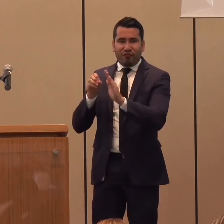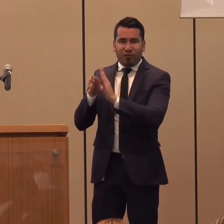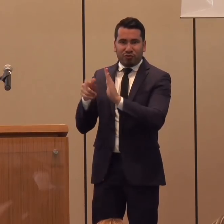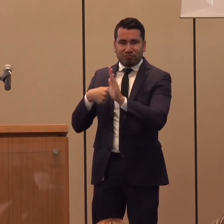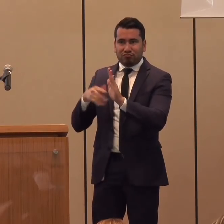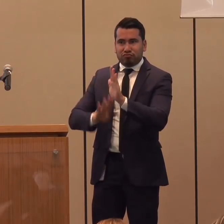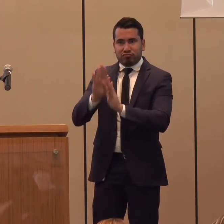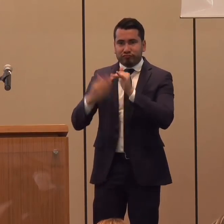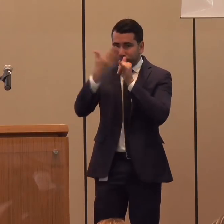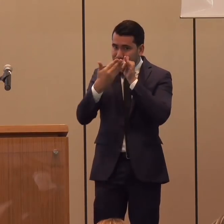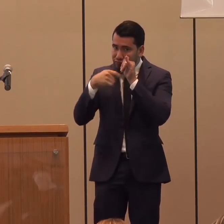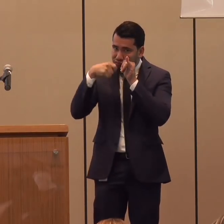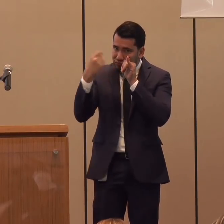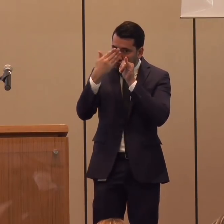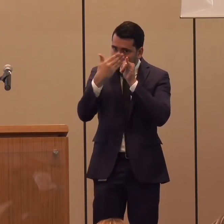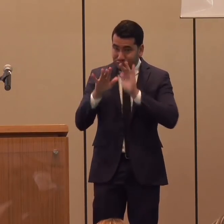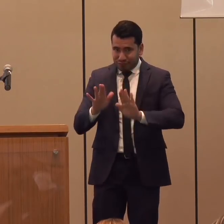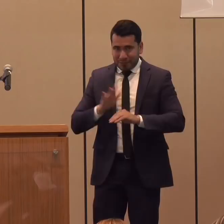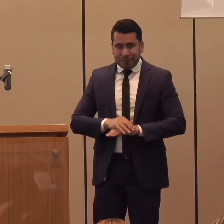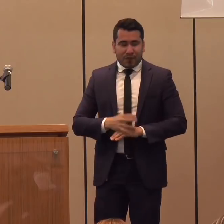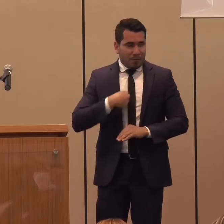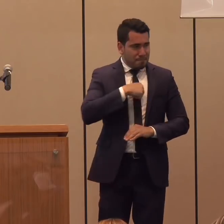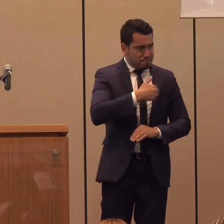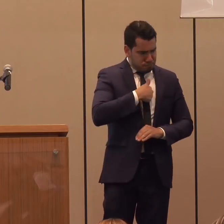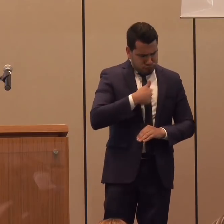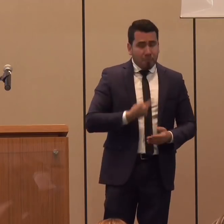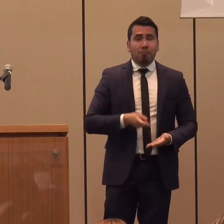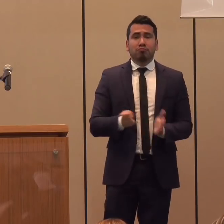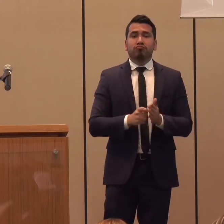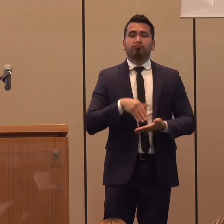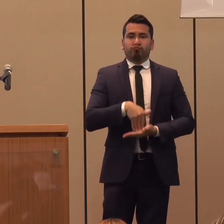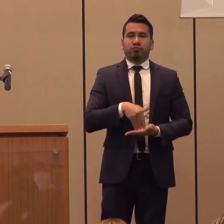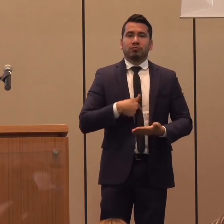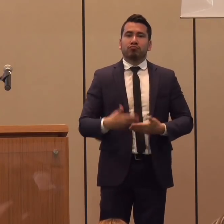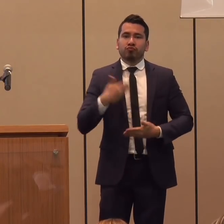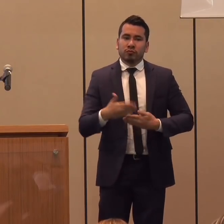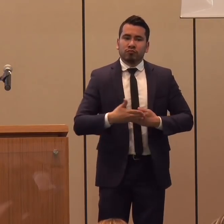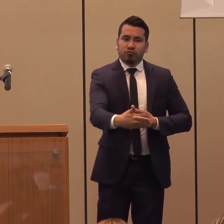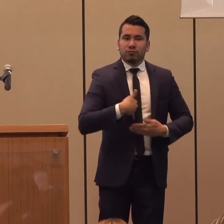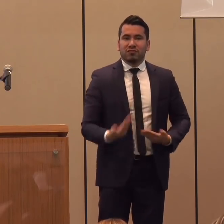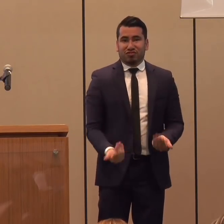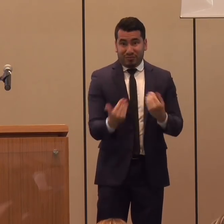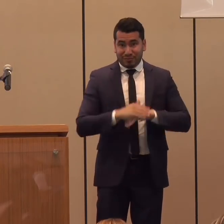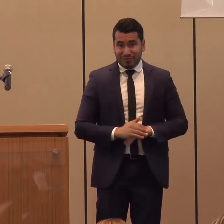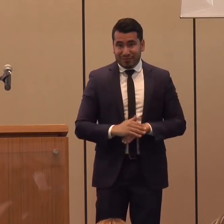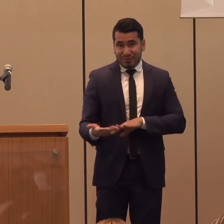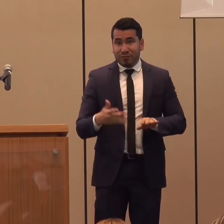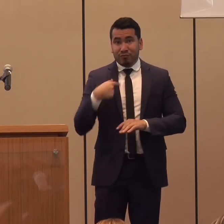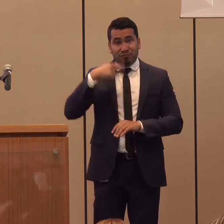de manera que es un punto muy importante y por cada peso que está invirtiendo el proyecto el